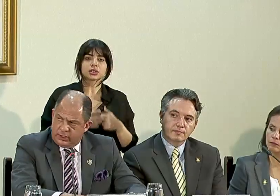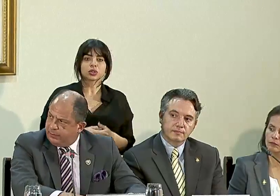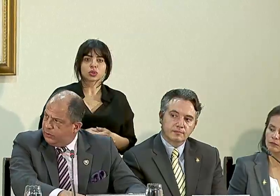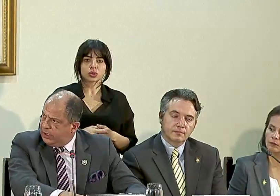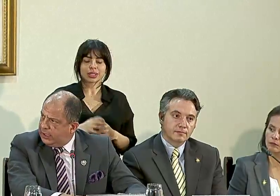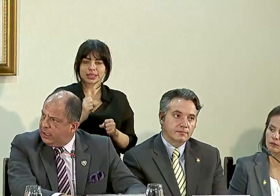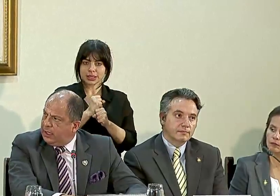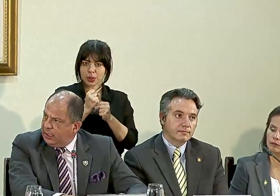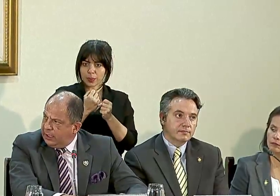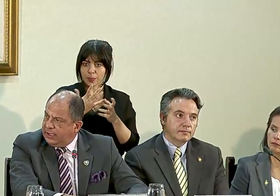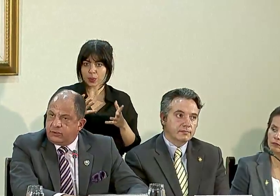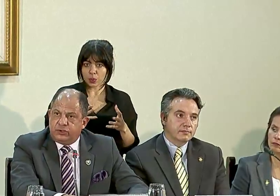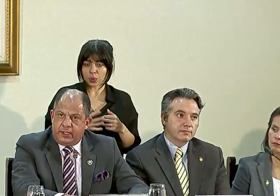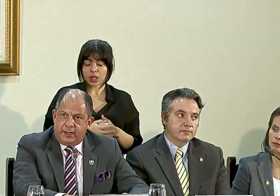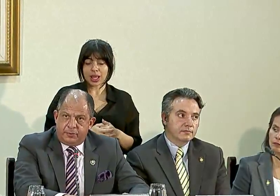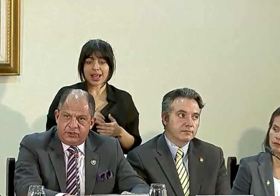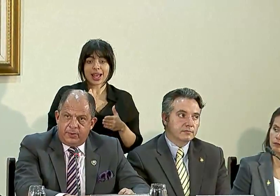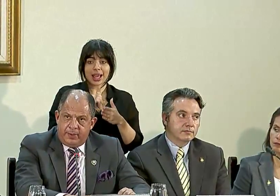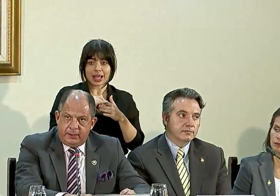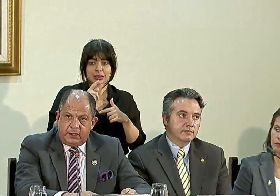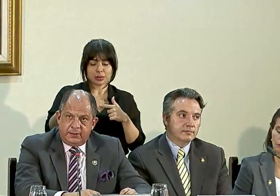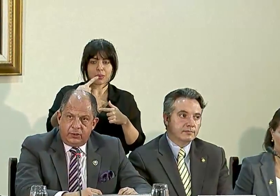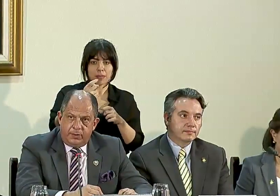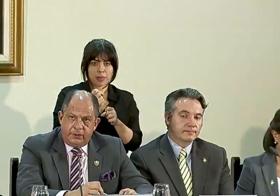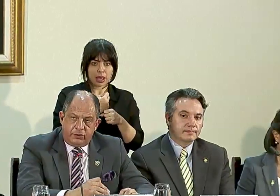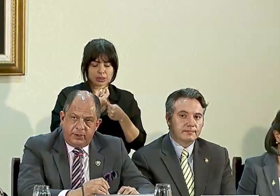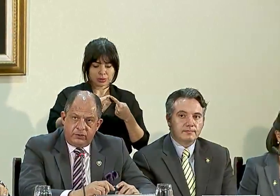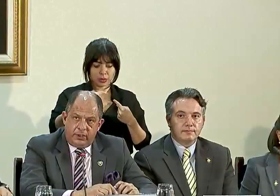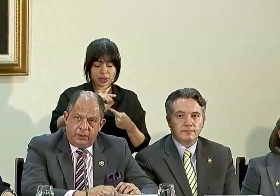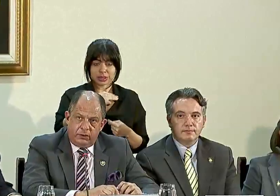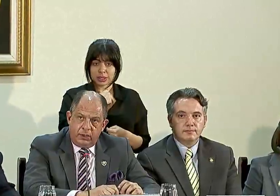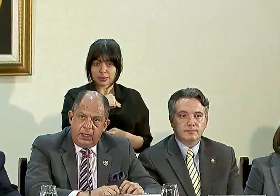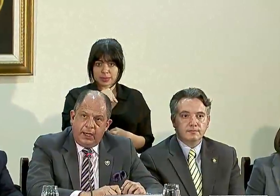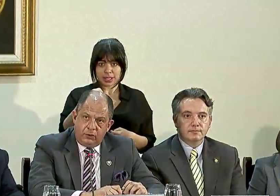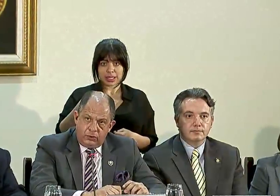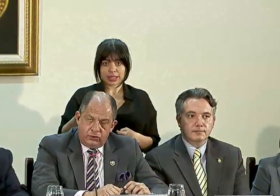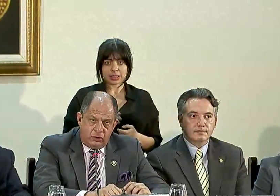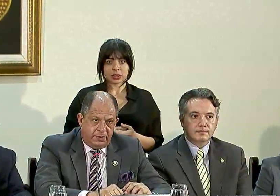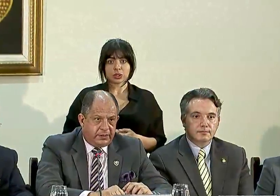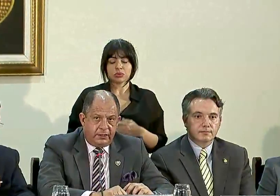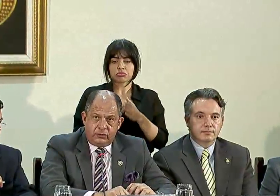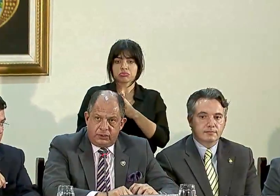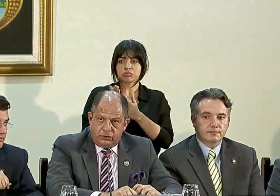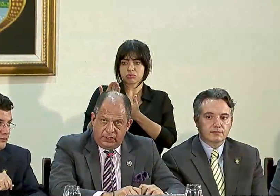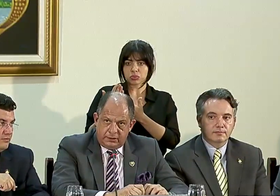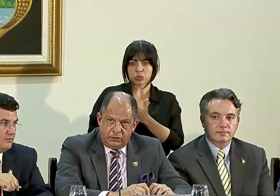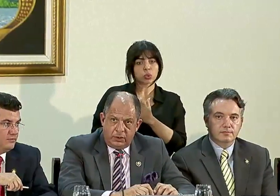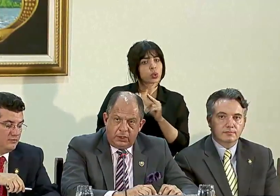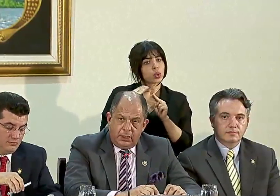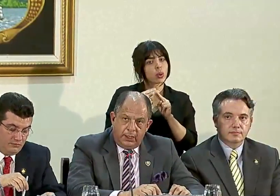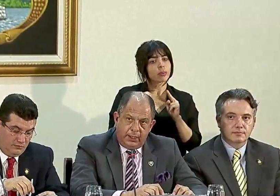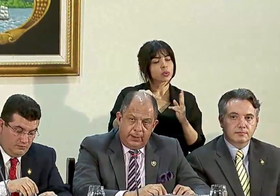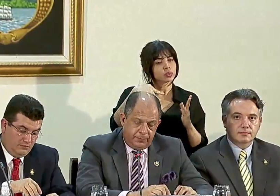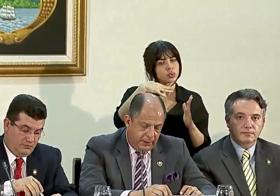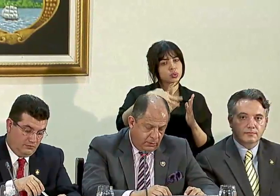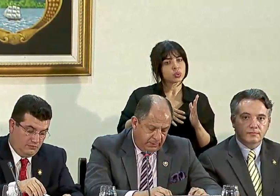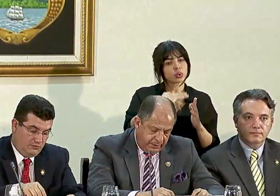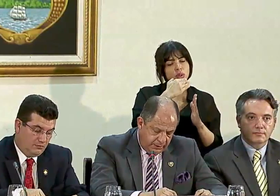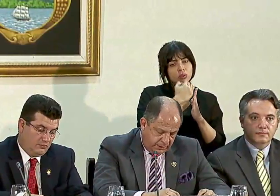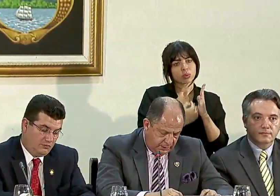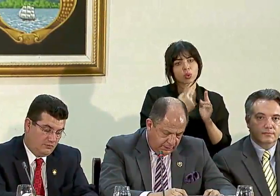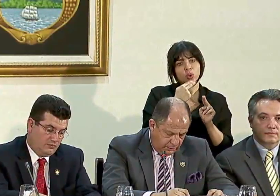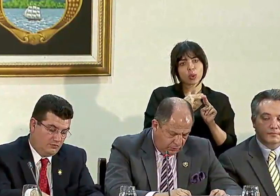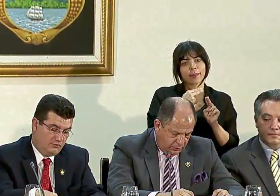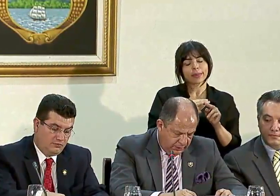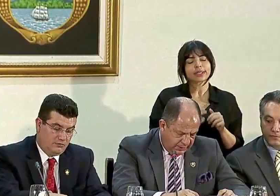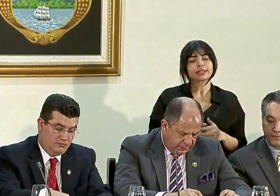de Seguridad Pública. Eso se hará próximamente. El señor ministro me ha sugerido algunos nombres que estoy estudiando.